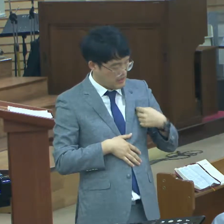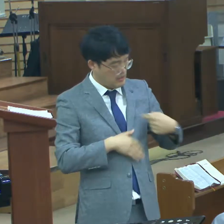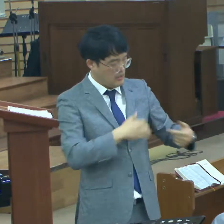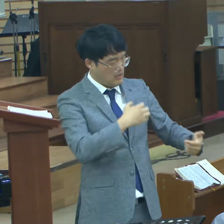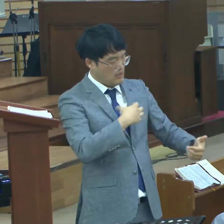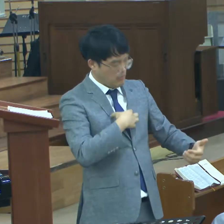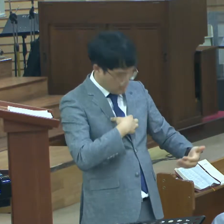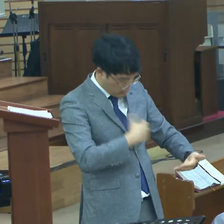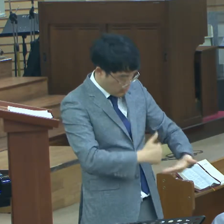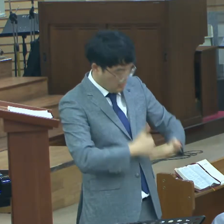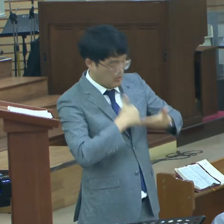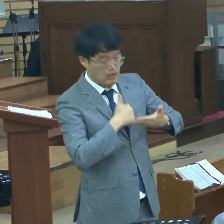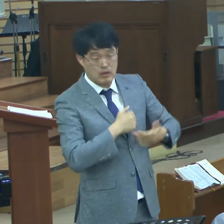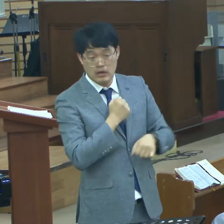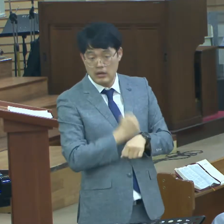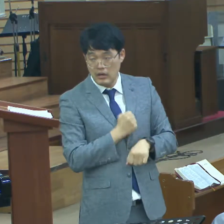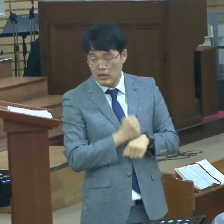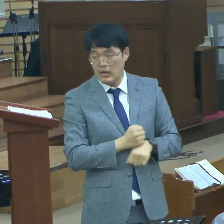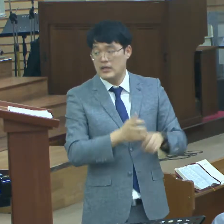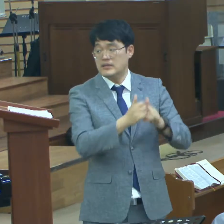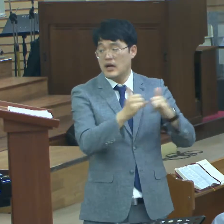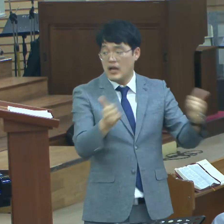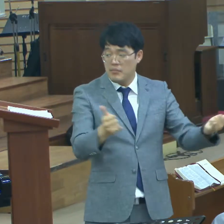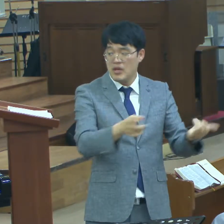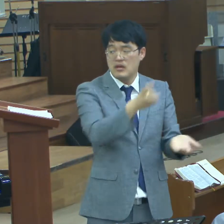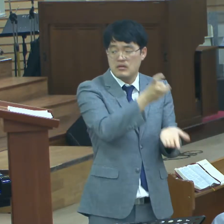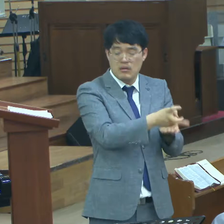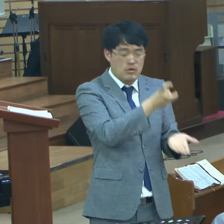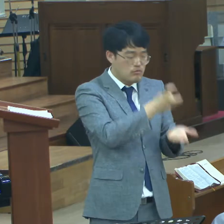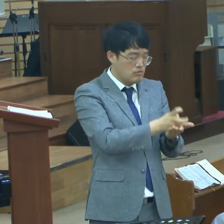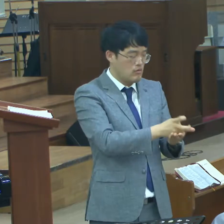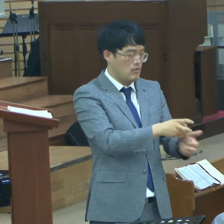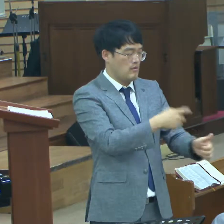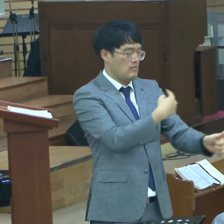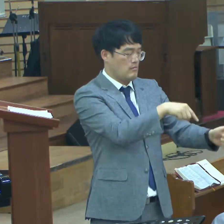경외하며 사람의 계명으로 가르침을 받았을 뿐이라.